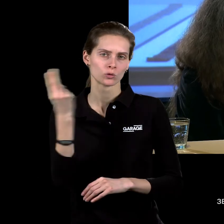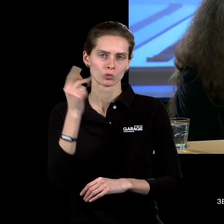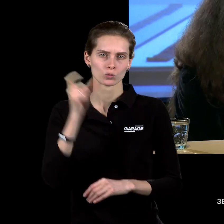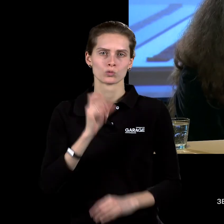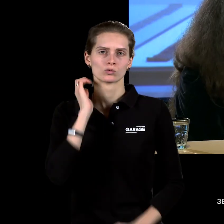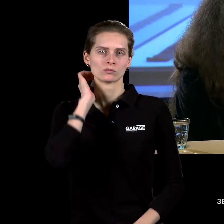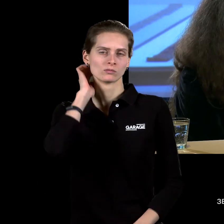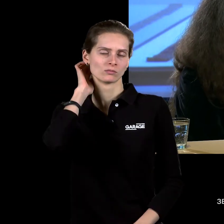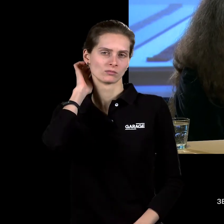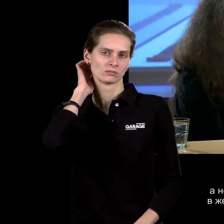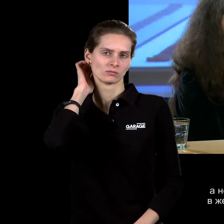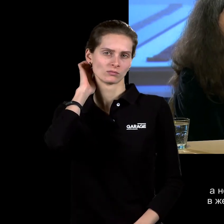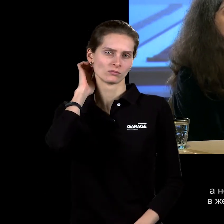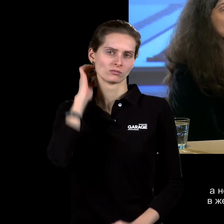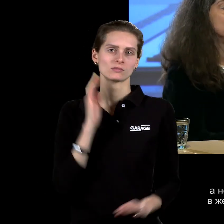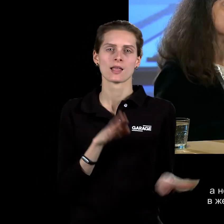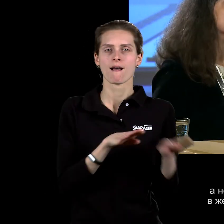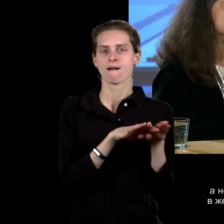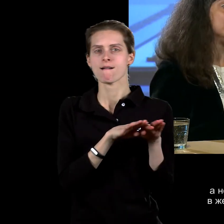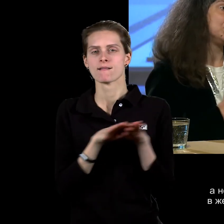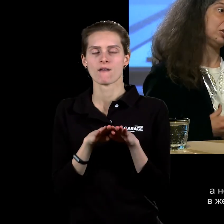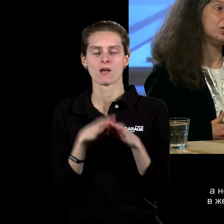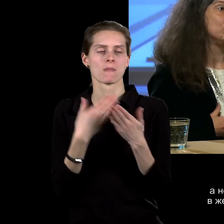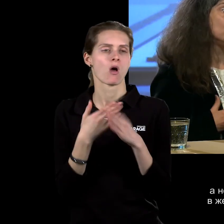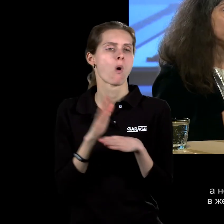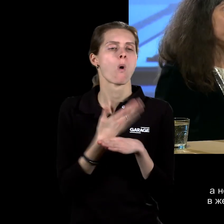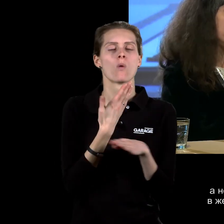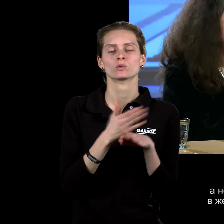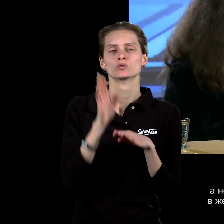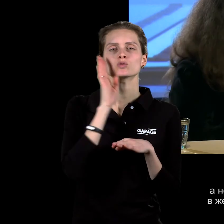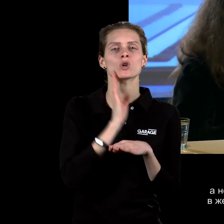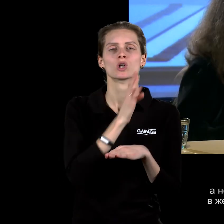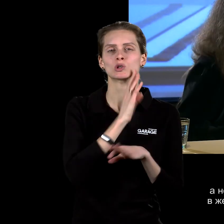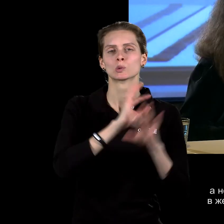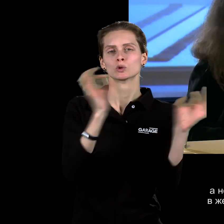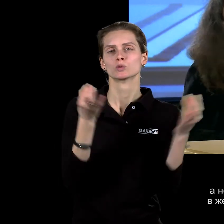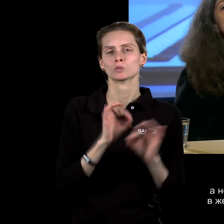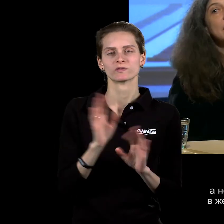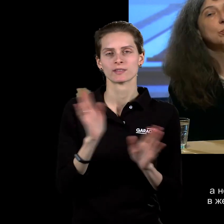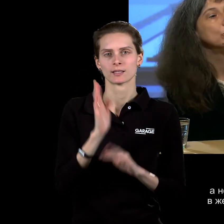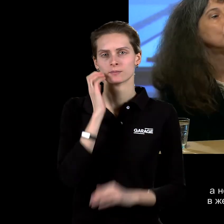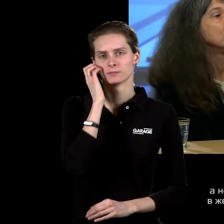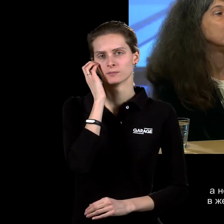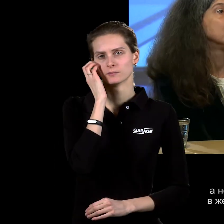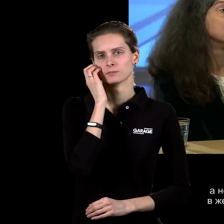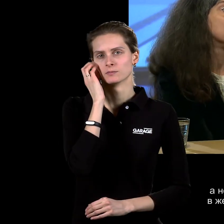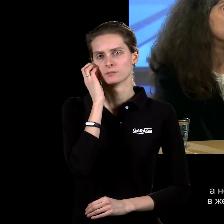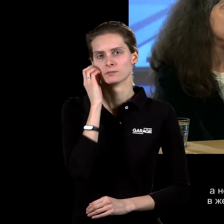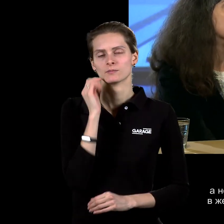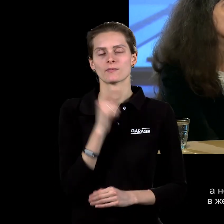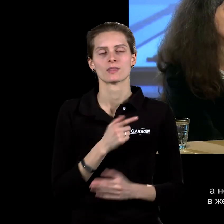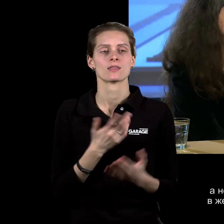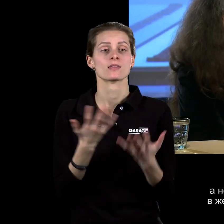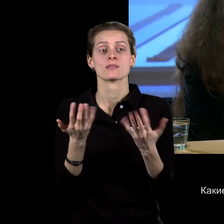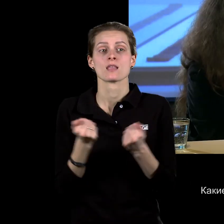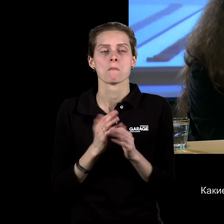мужчины-художники, наравне с ними, а не делать какое-то отдельное женское искусство там, в женском пространстве и не получать как бы на